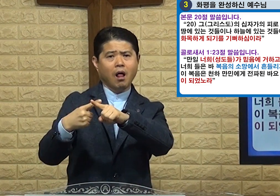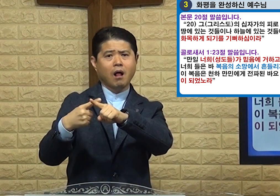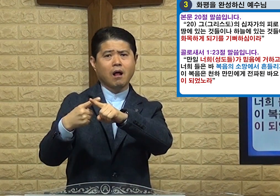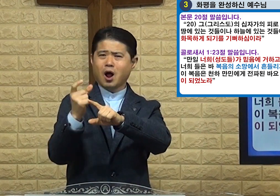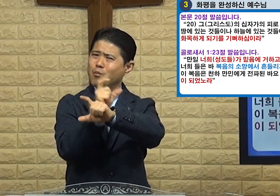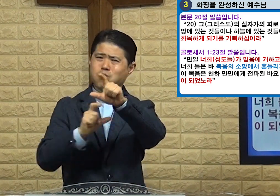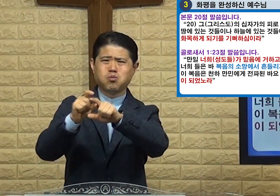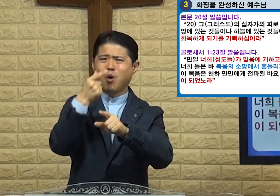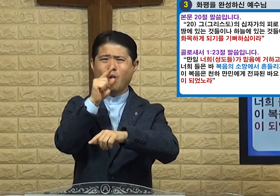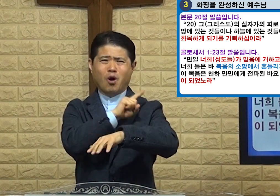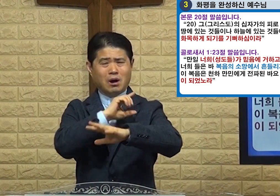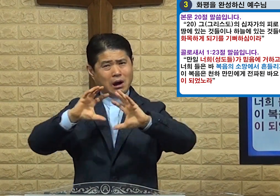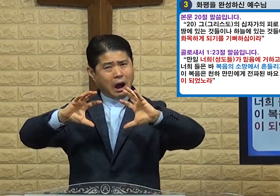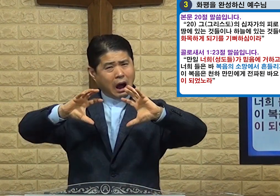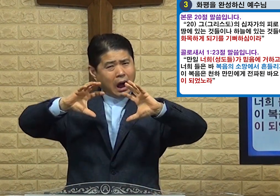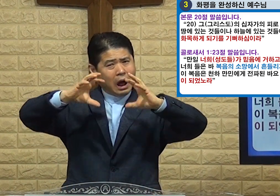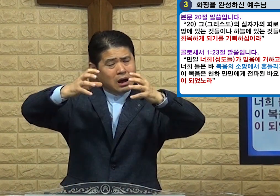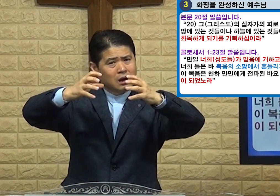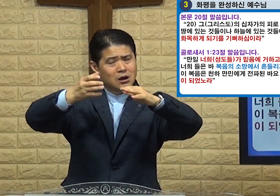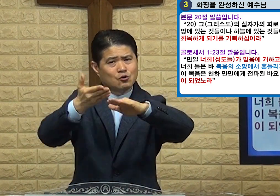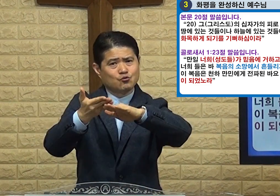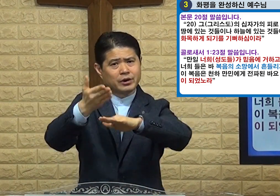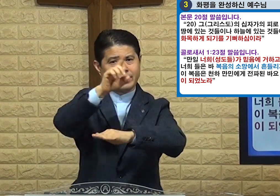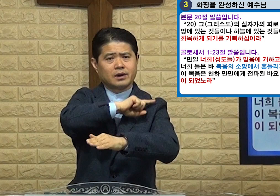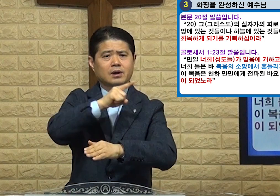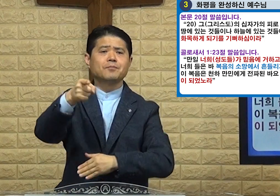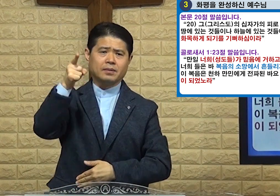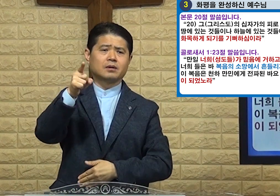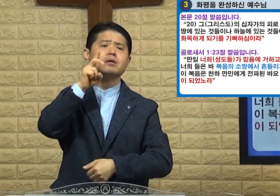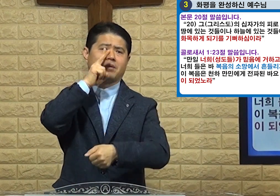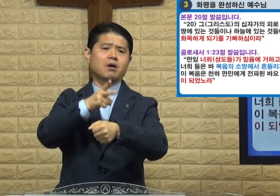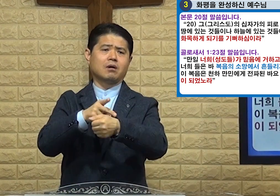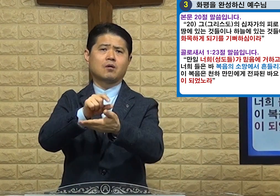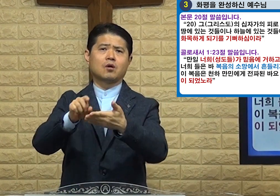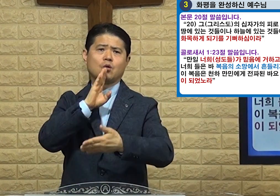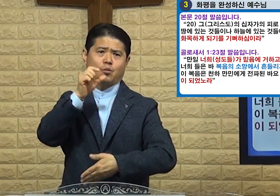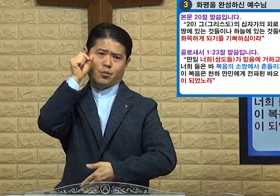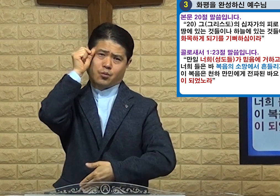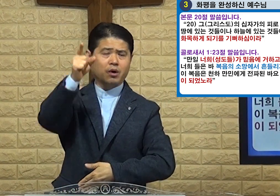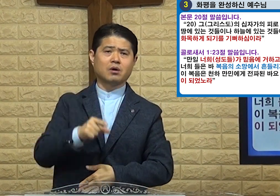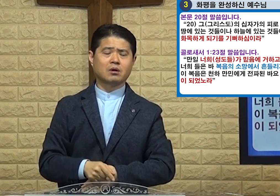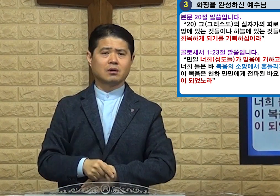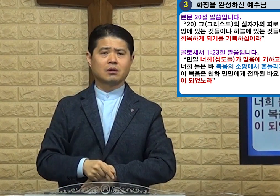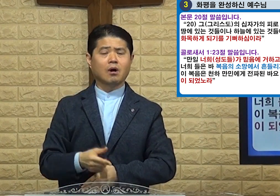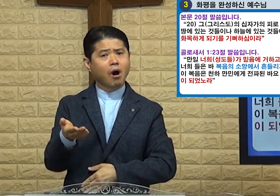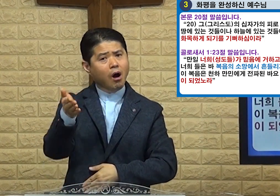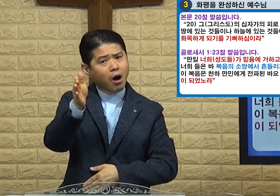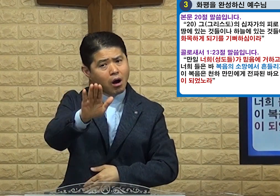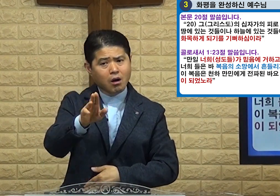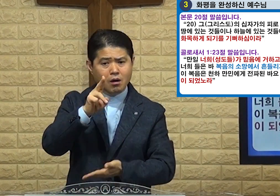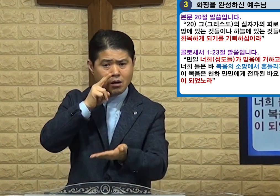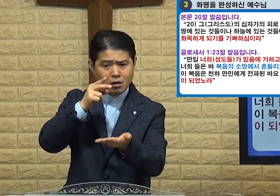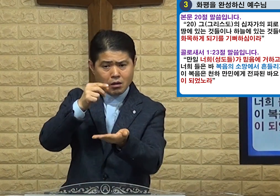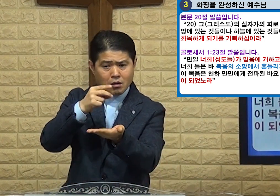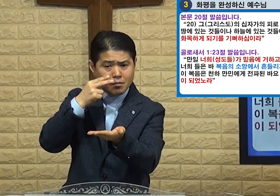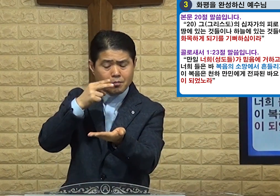거의 훌륭한 의인이었지만 이 세상 위에 정말 이